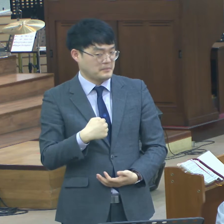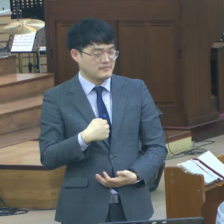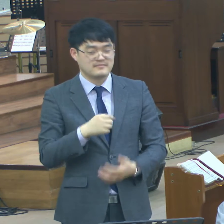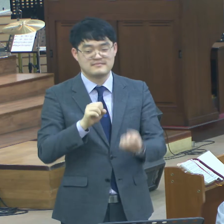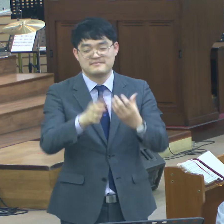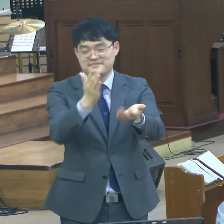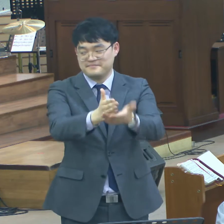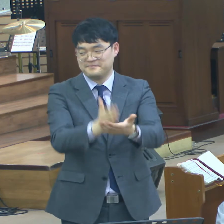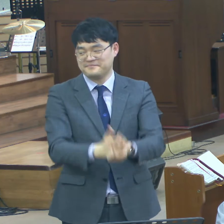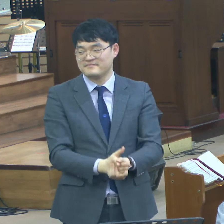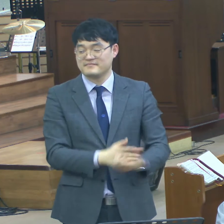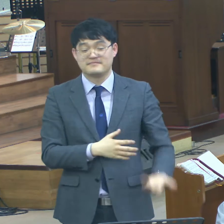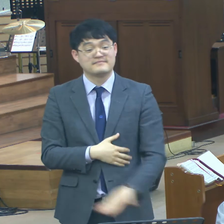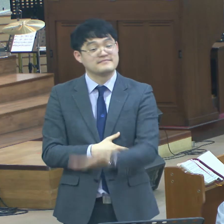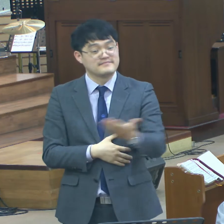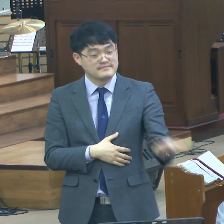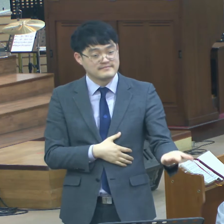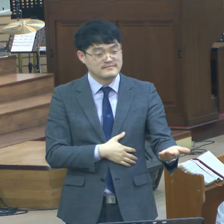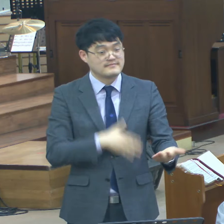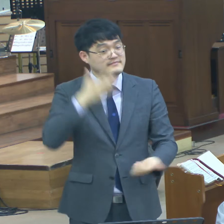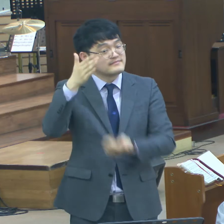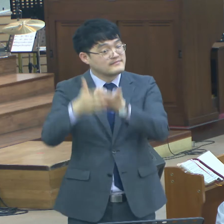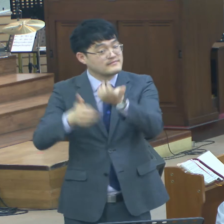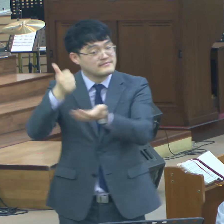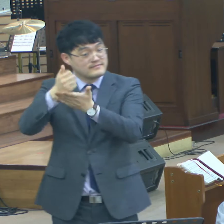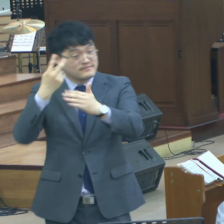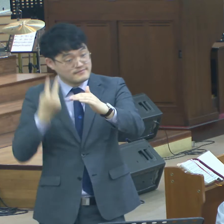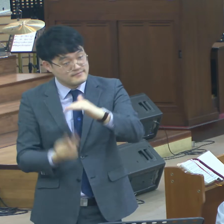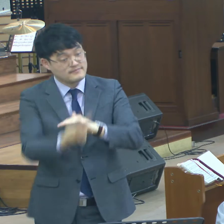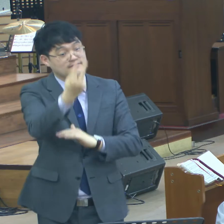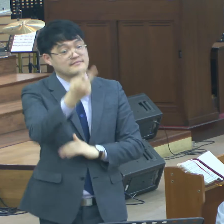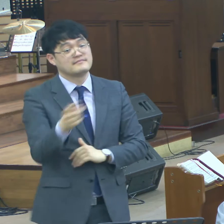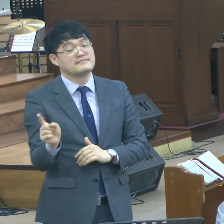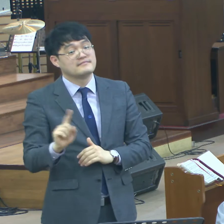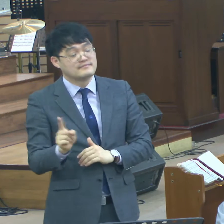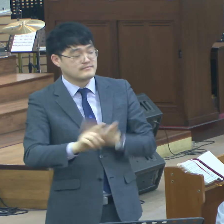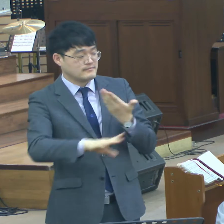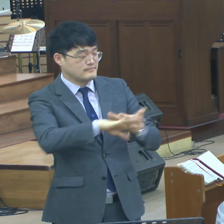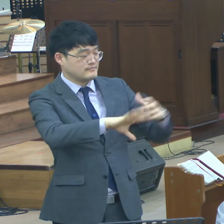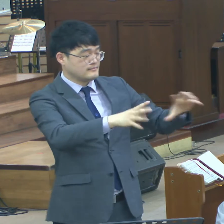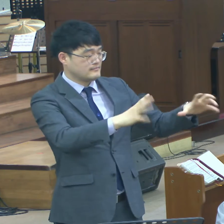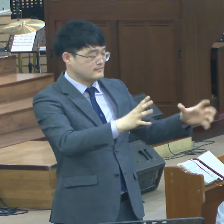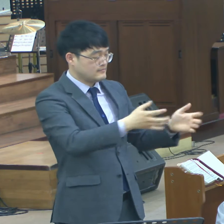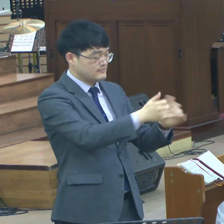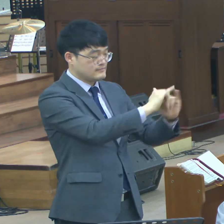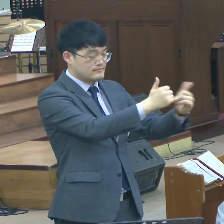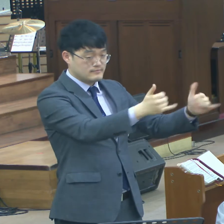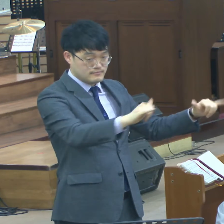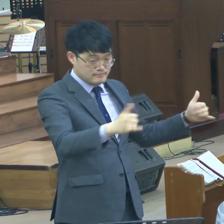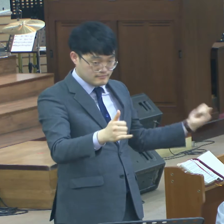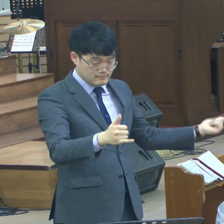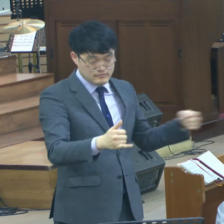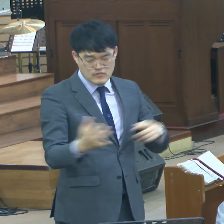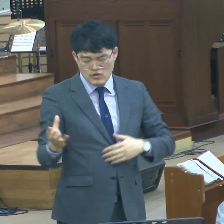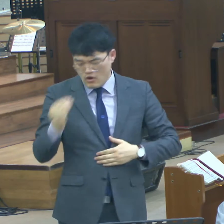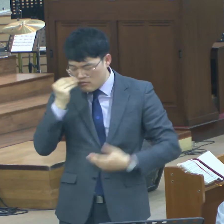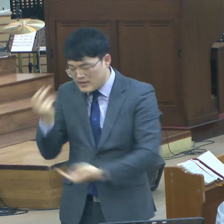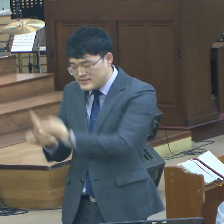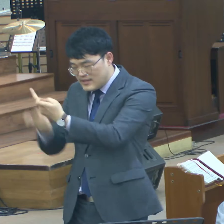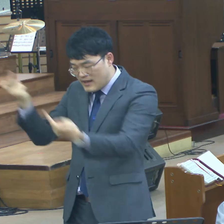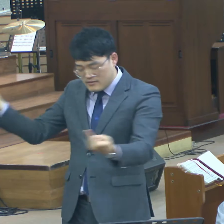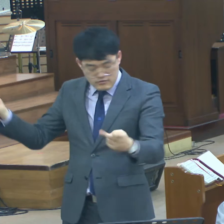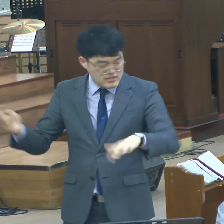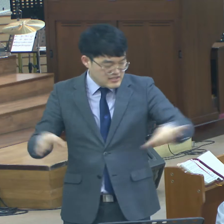하나님의 원래의 비전은 이방인들까지도 만민이 성산으로 인도함을 받아 기도하는 내